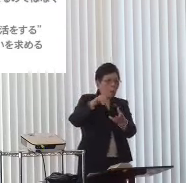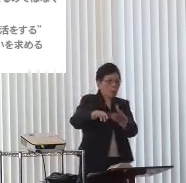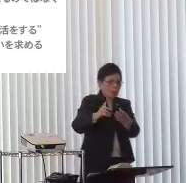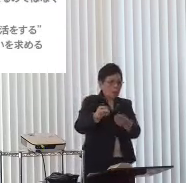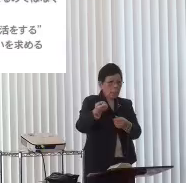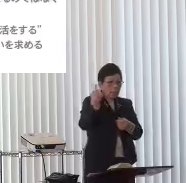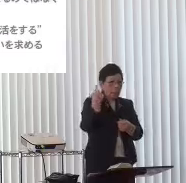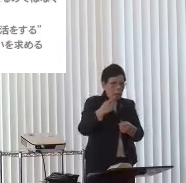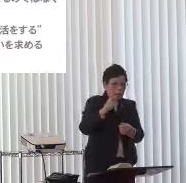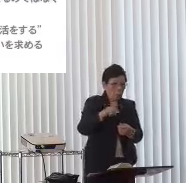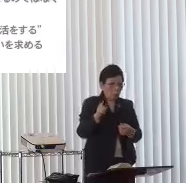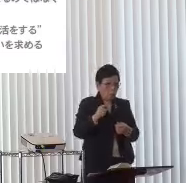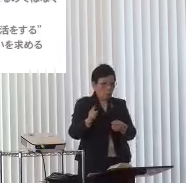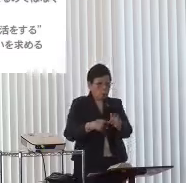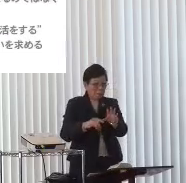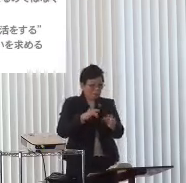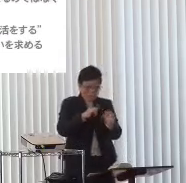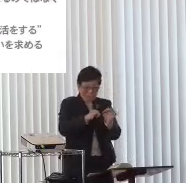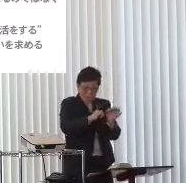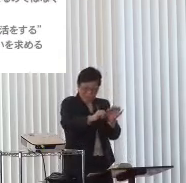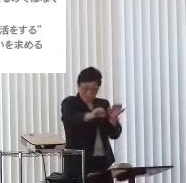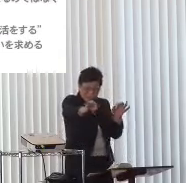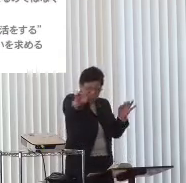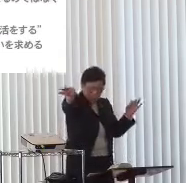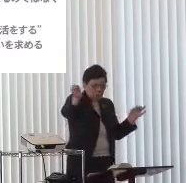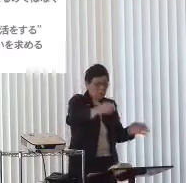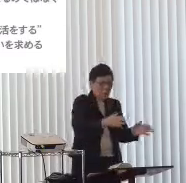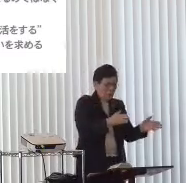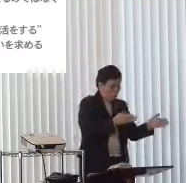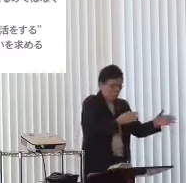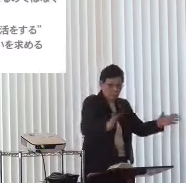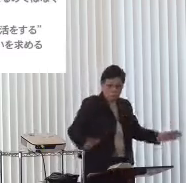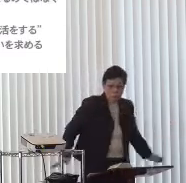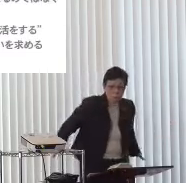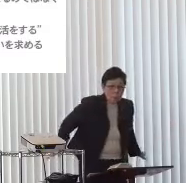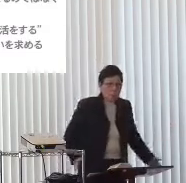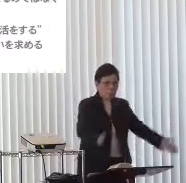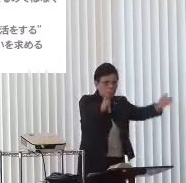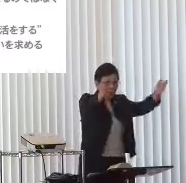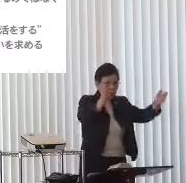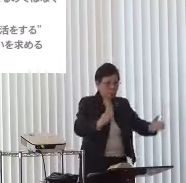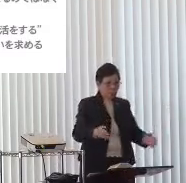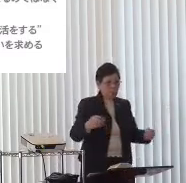ロ以上ですか、ずっと人がいるんですよ。よっぽど暇なんですね。